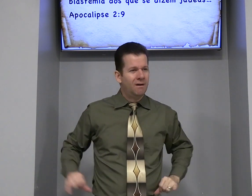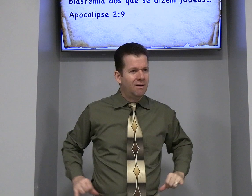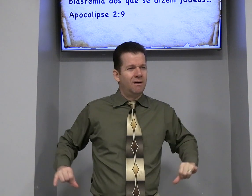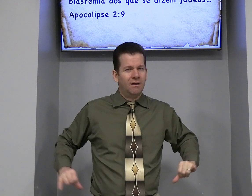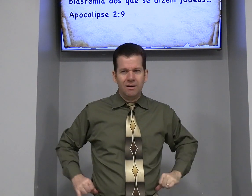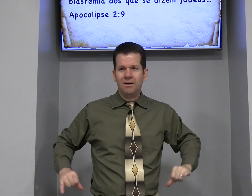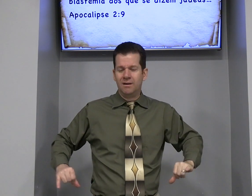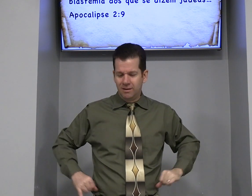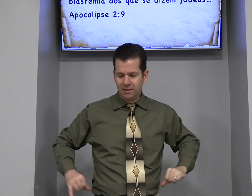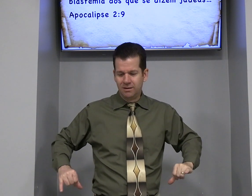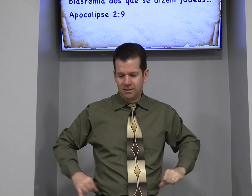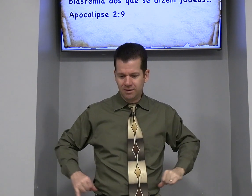Lembra? Sofrimento.